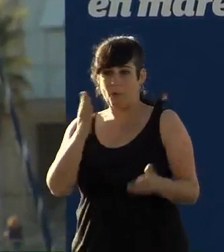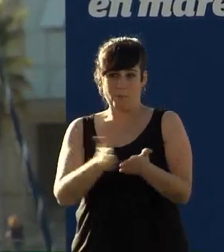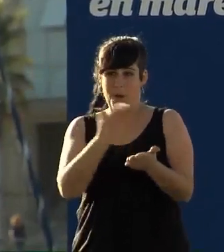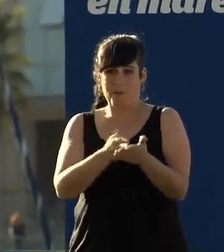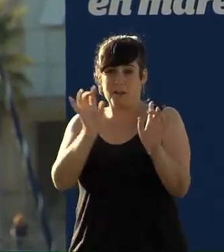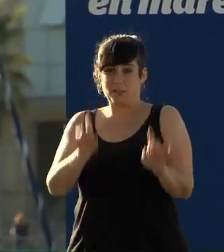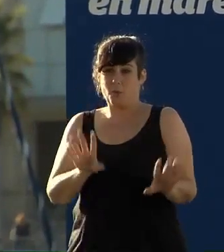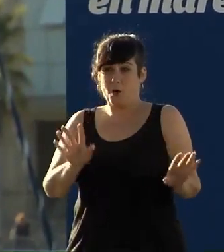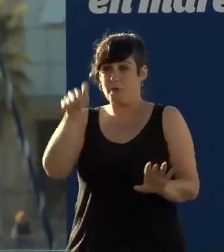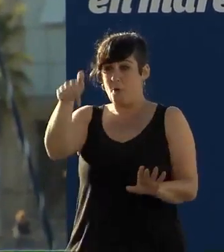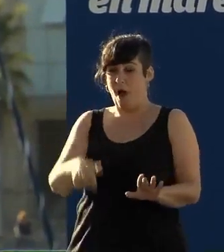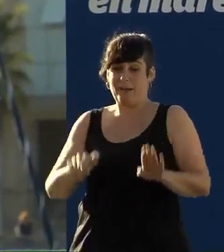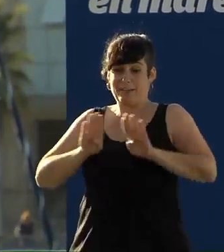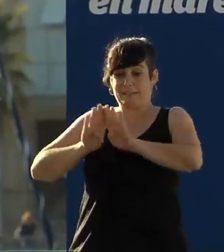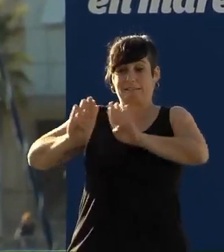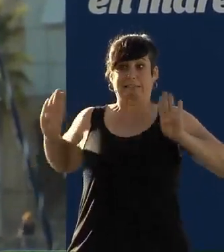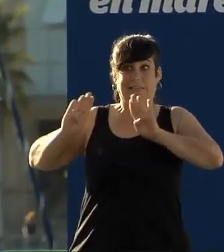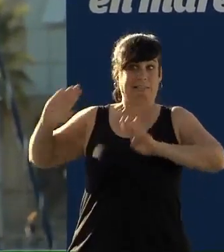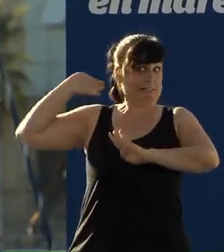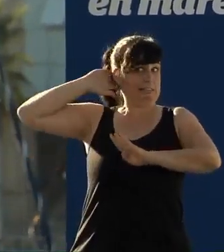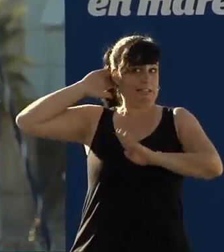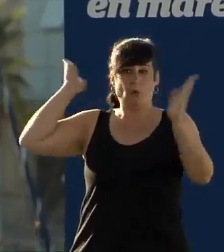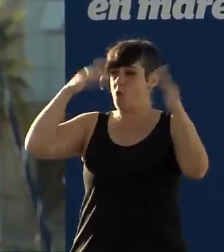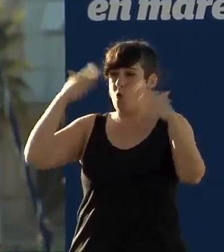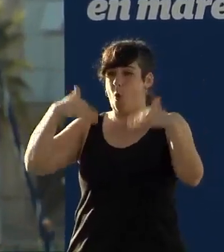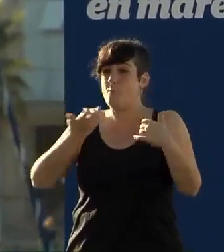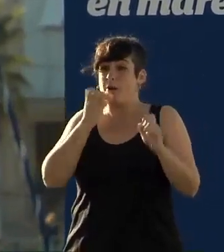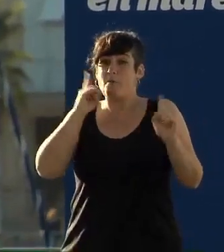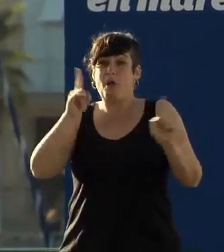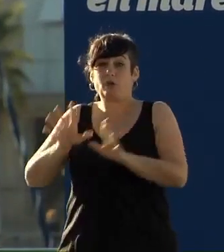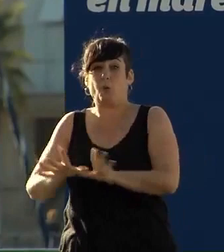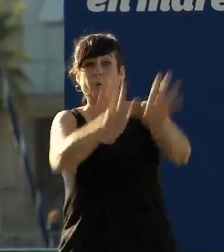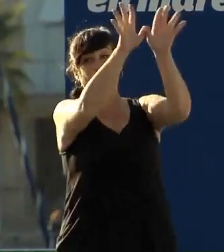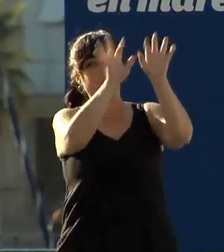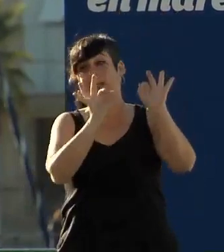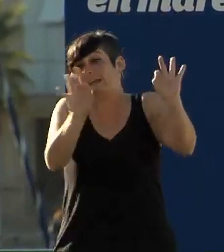voen, pero aquí non temos mampara. Así que, se voan, vai sin papéis.